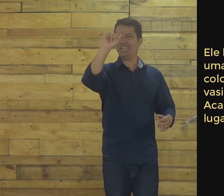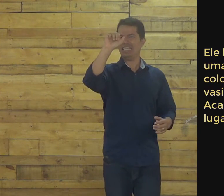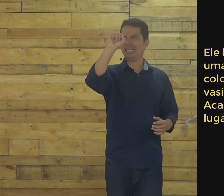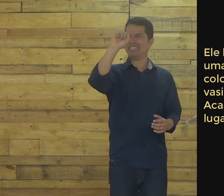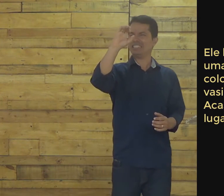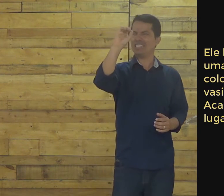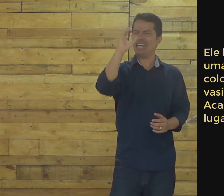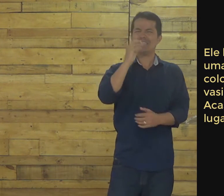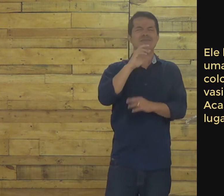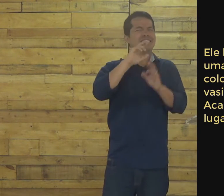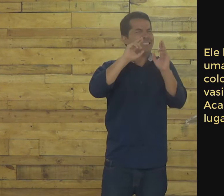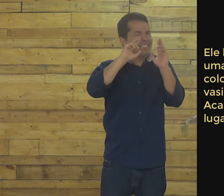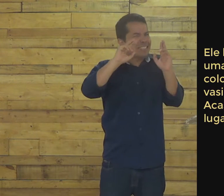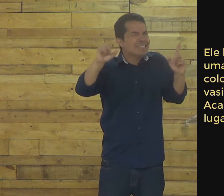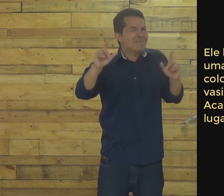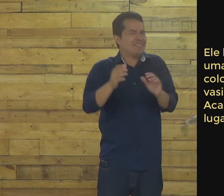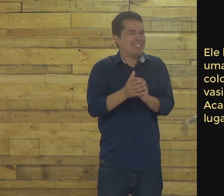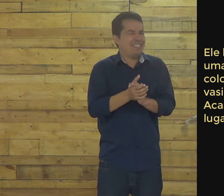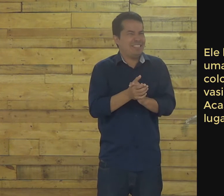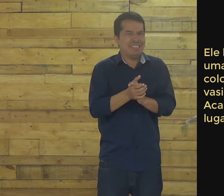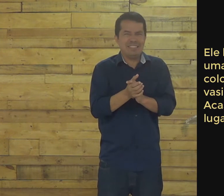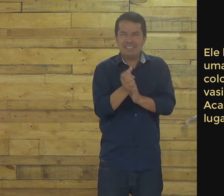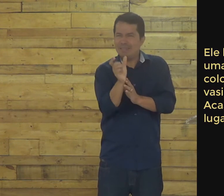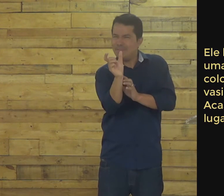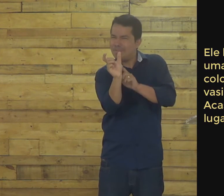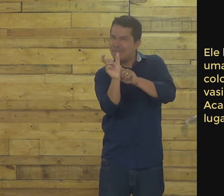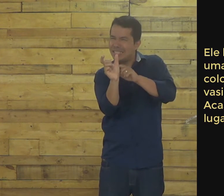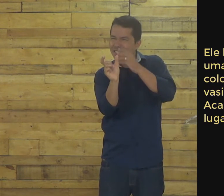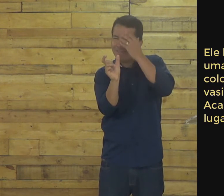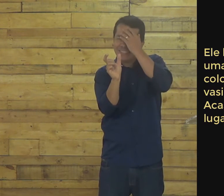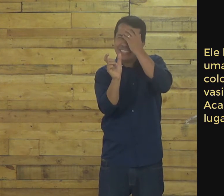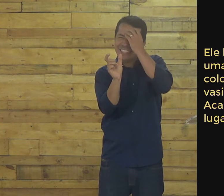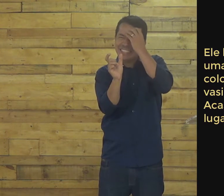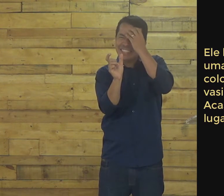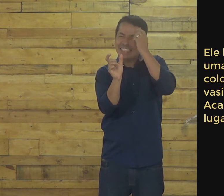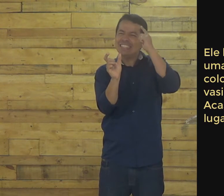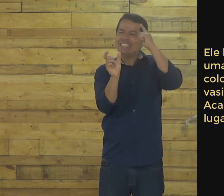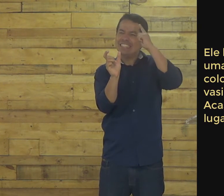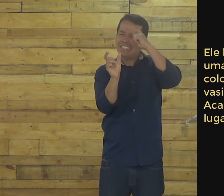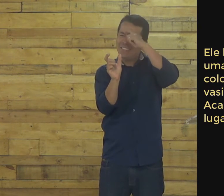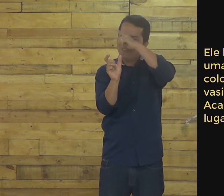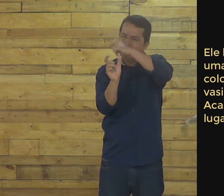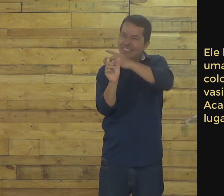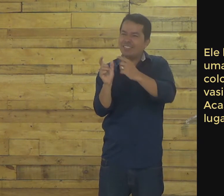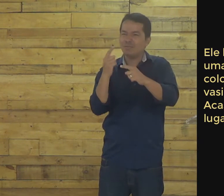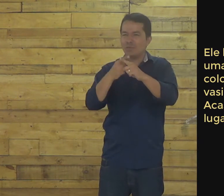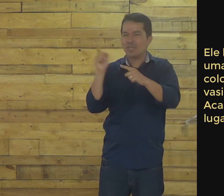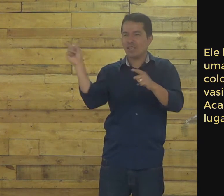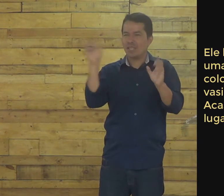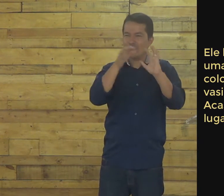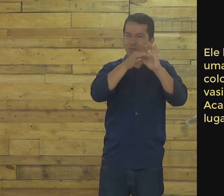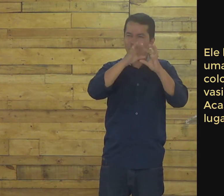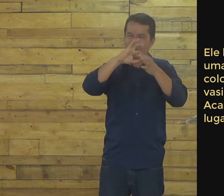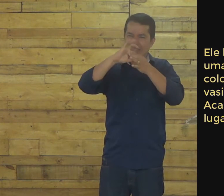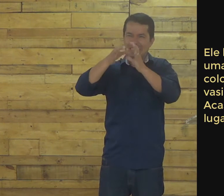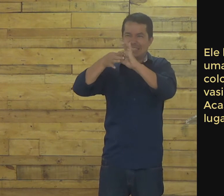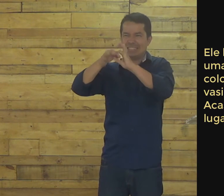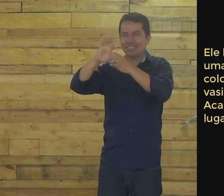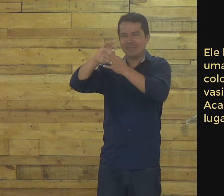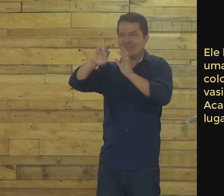um acontecimento também. Acaso é uma palavra bem peculiar, porque depende da situação. Palavra